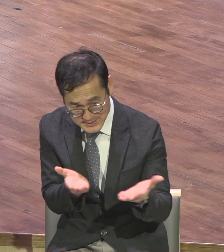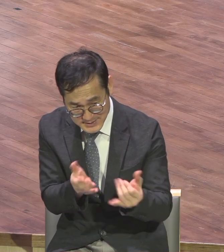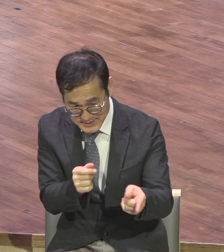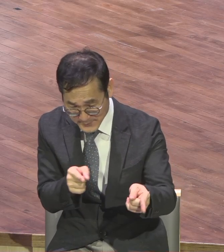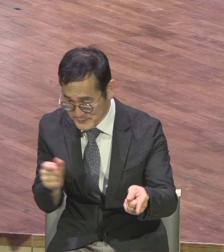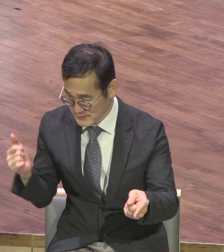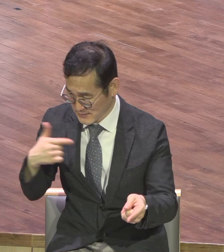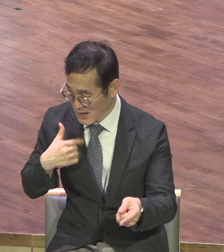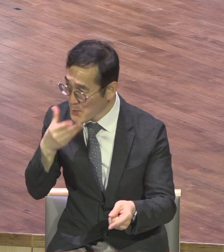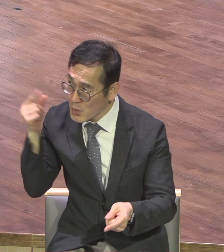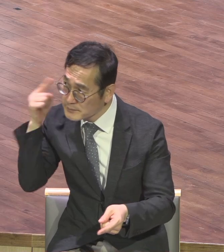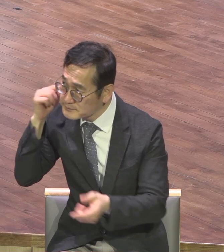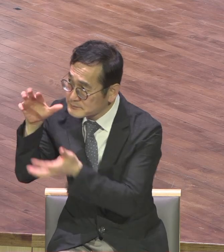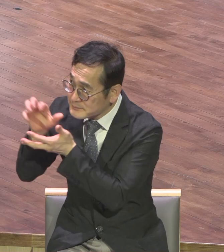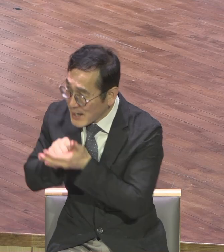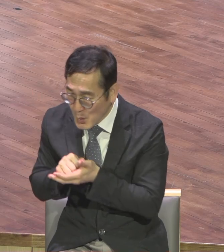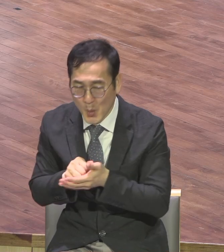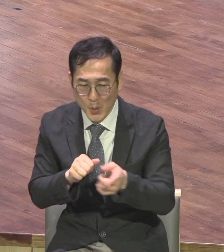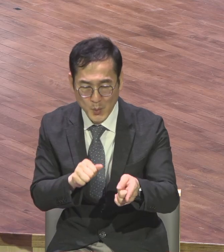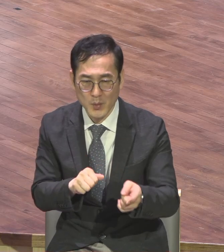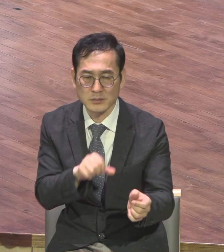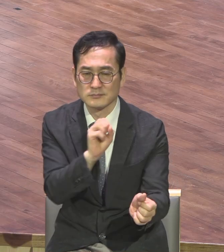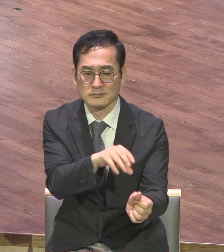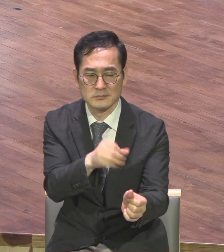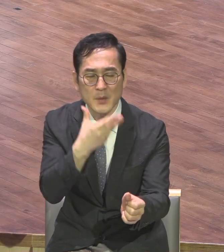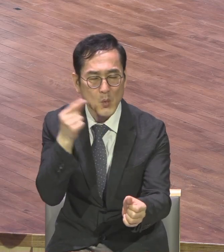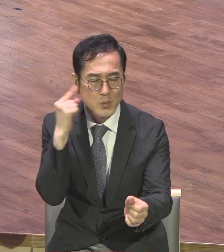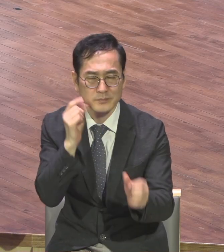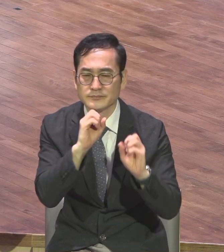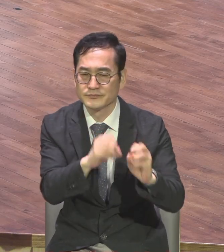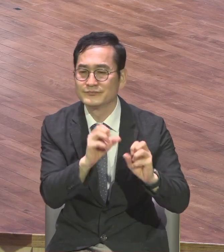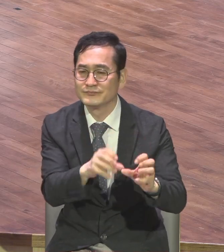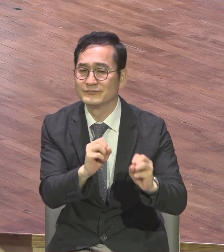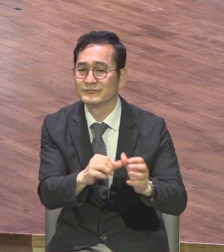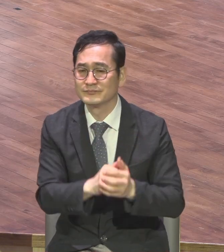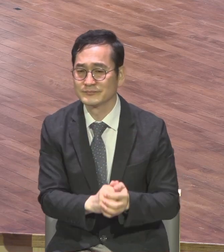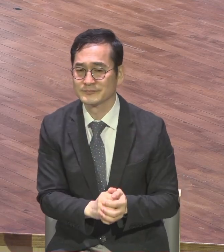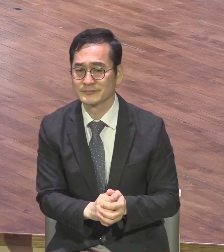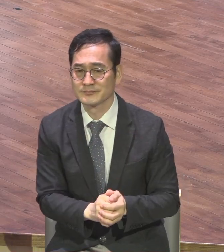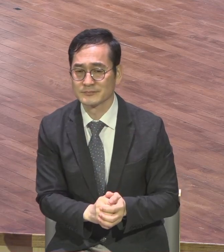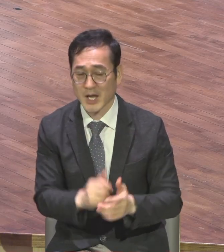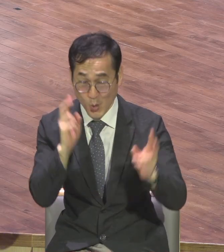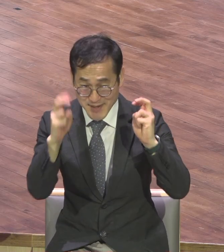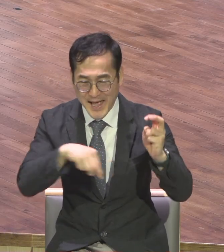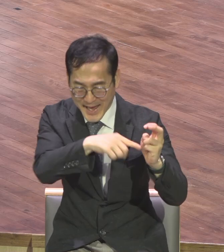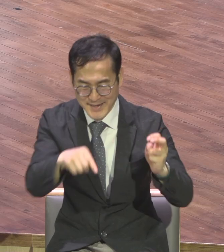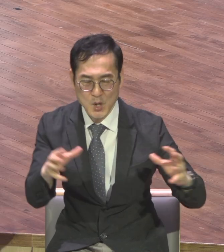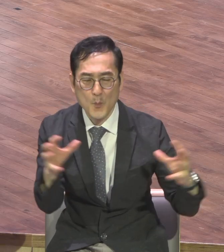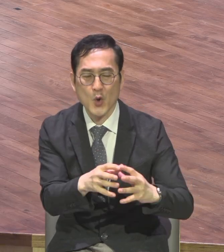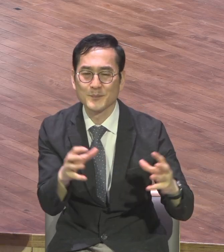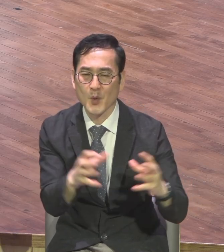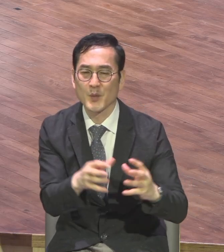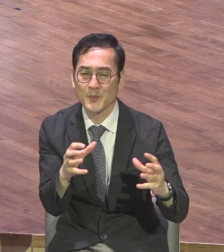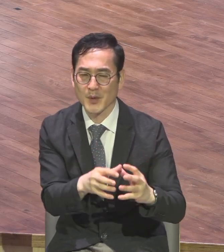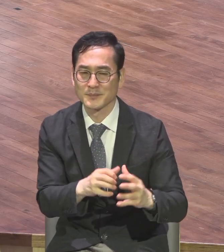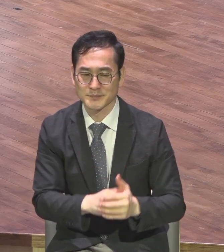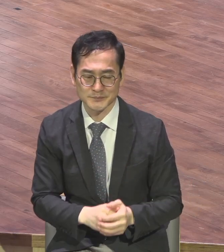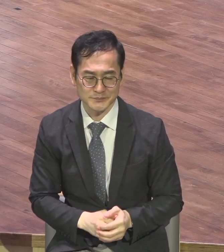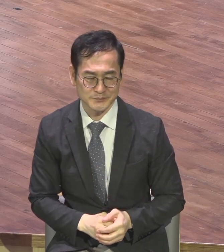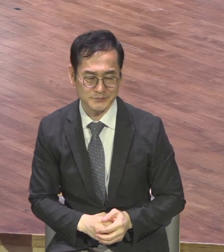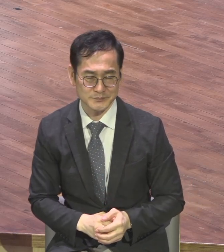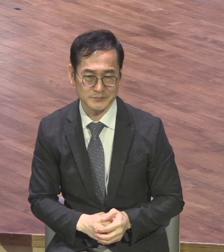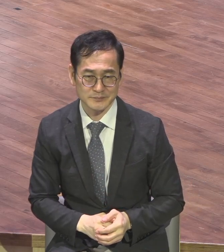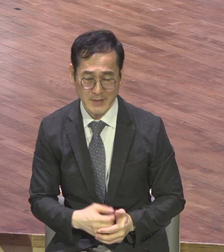펼쳐나가는 것입니다. 일주일에 한 번씩 그렇게 본인이 그렇게 말씀을 전가하든지 아니면